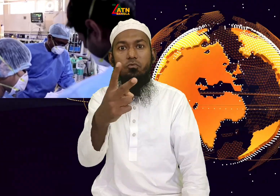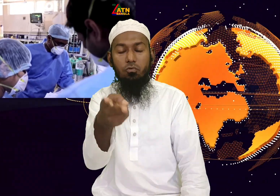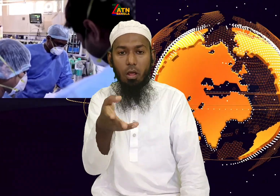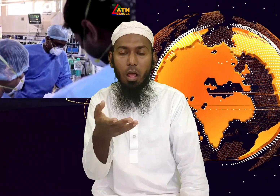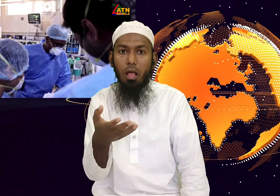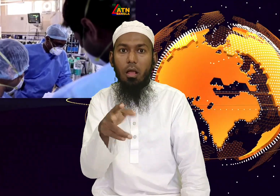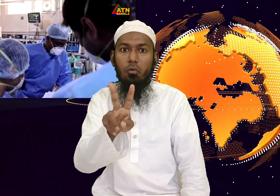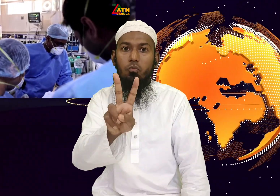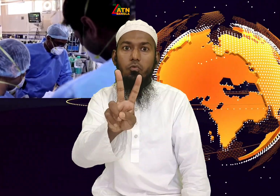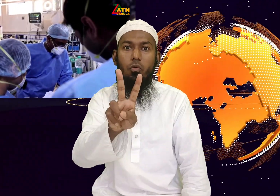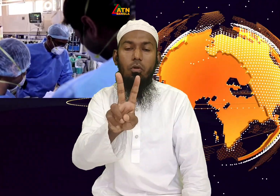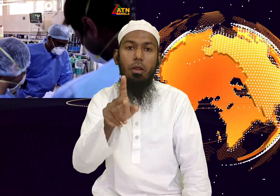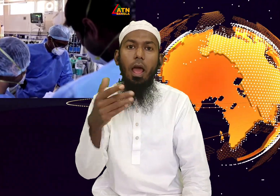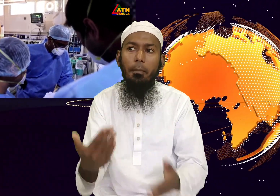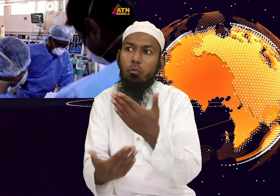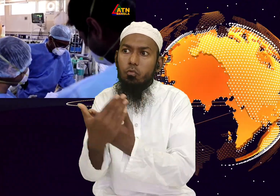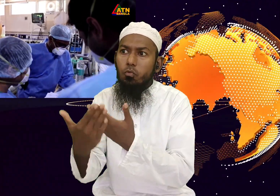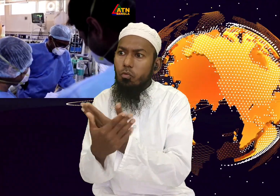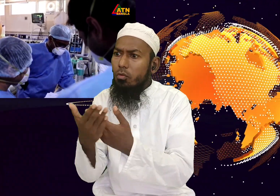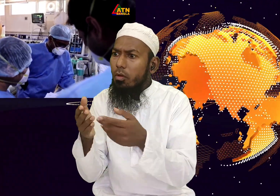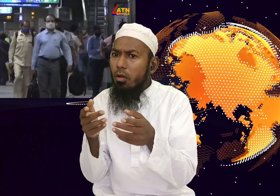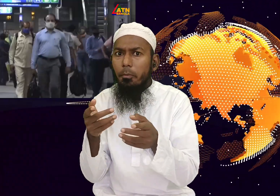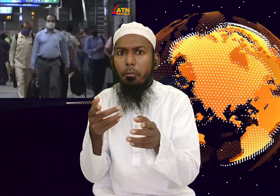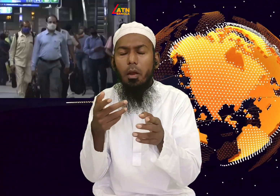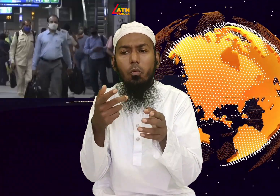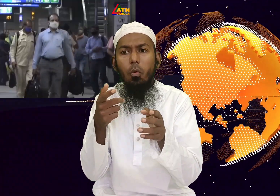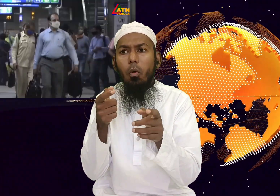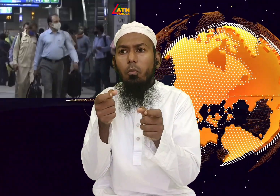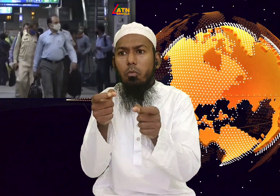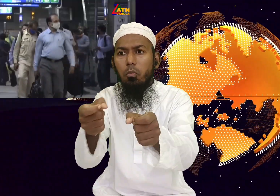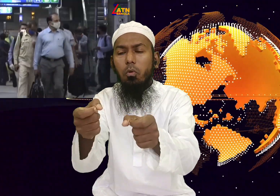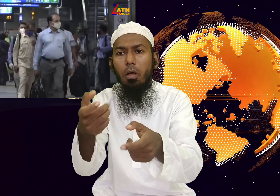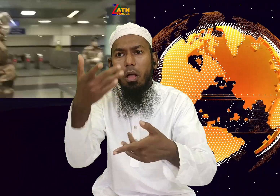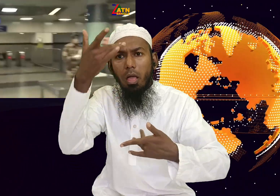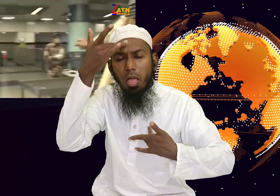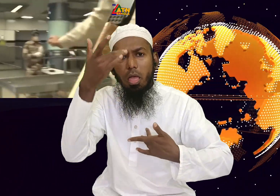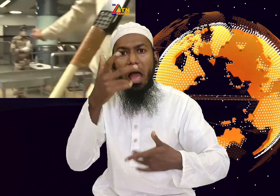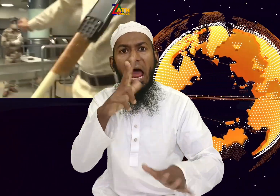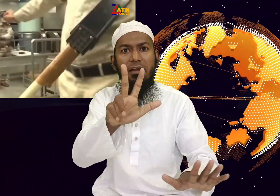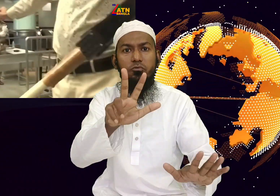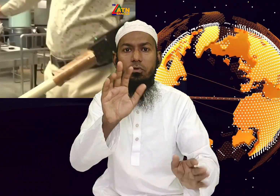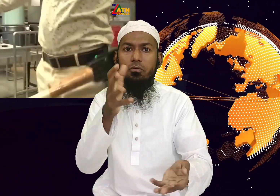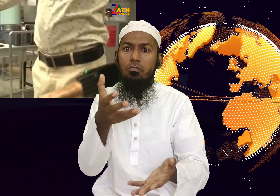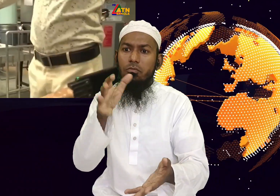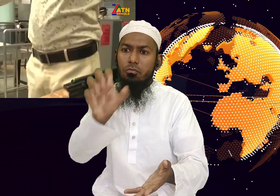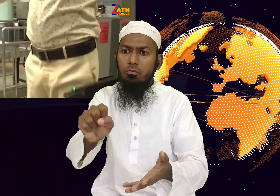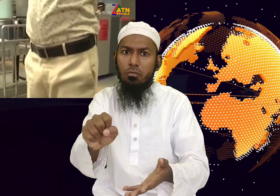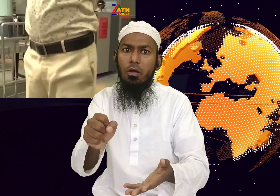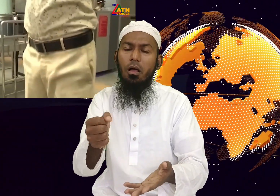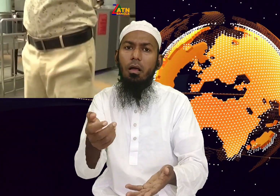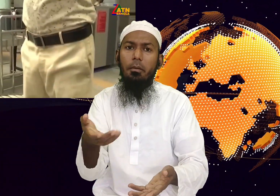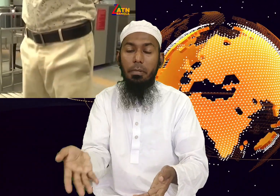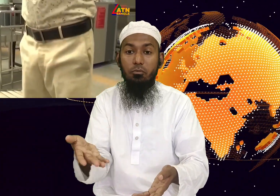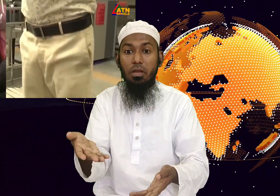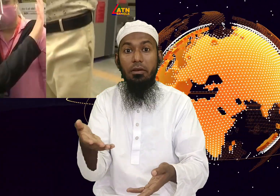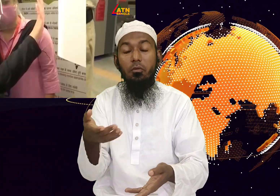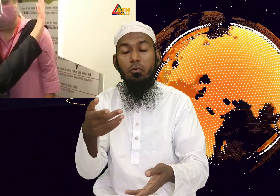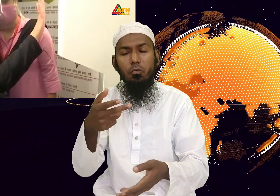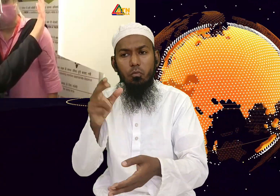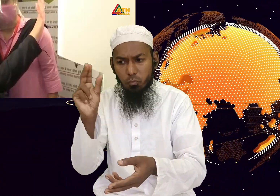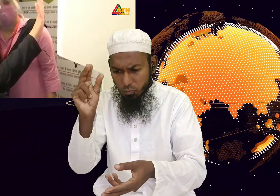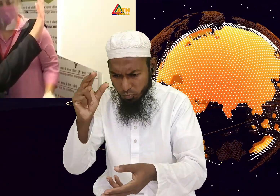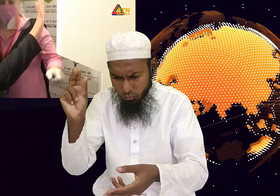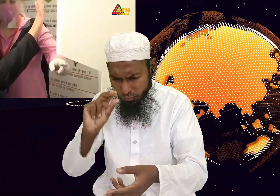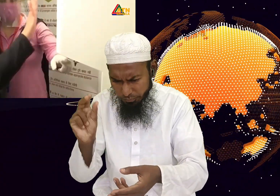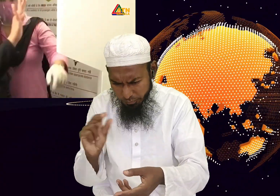আরও ৮ জন করোনা আক্রান্ত রোগী শনাক্ত হয়েছেন। পরিস্থিতি নিয়ন্ত্রণে নজরদারি, পরীক্ষা ও সংক্রমণ ঠেকাতে একাধিক